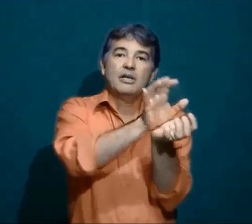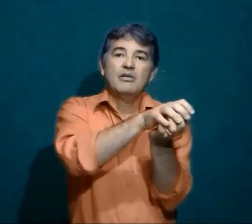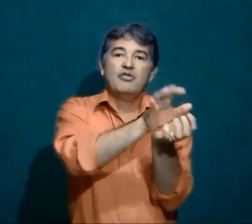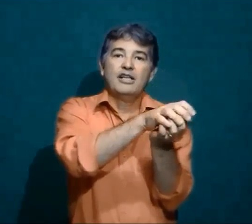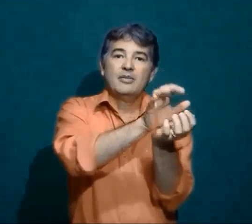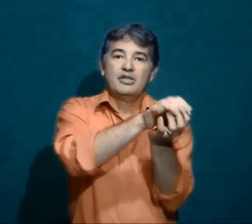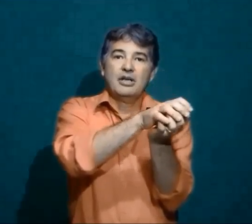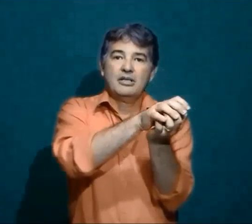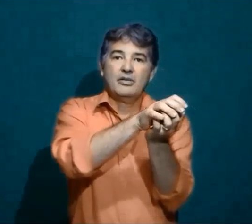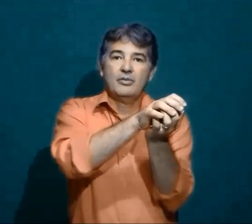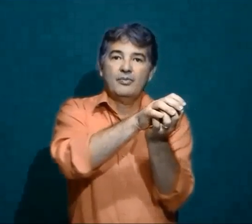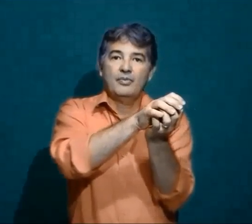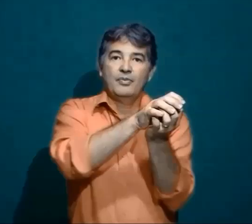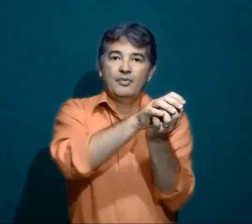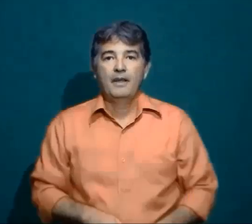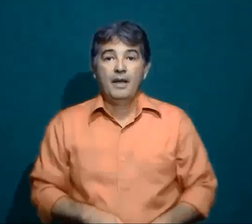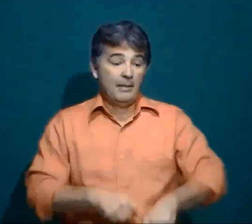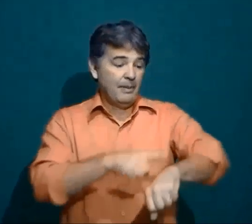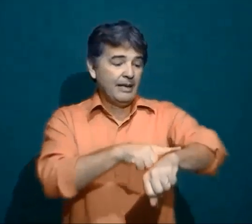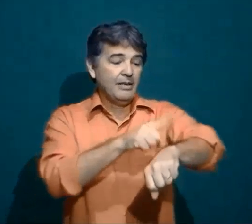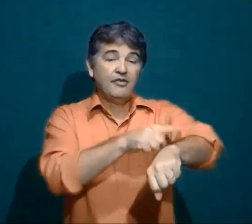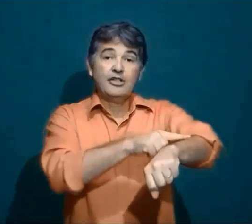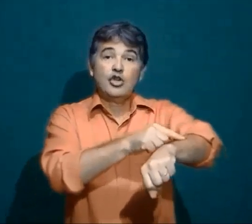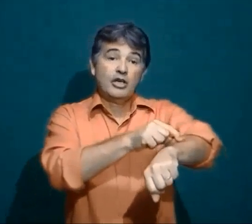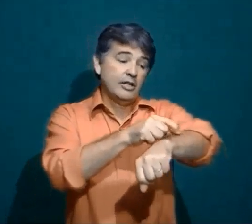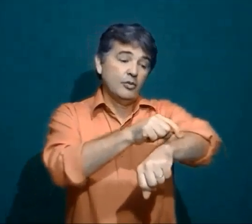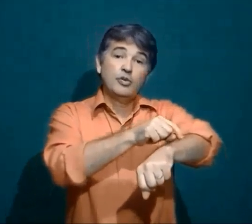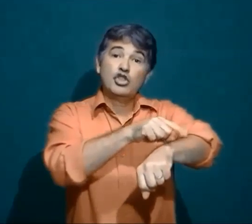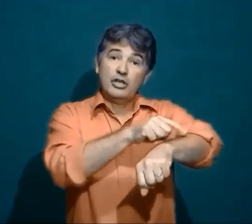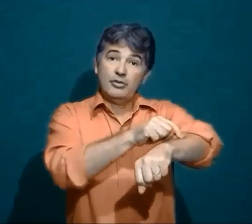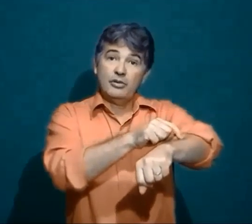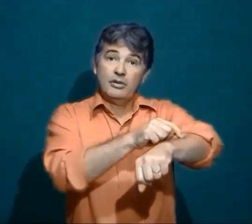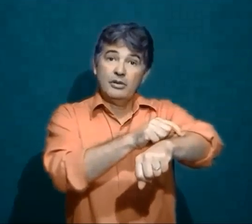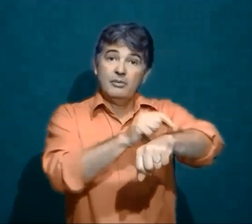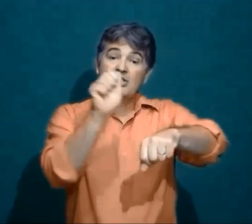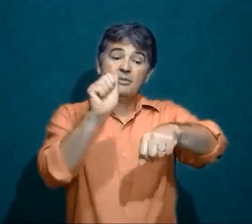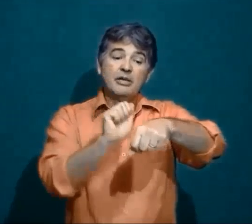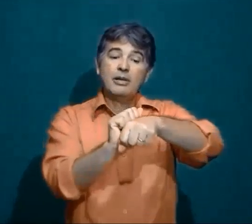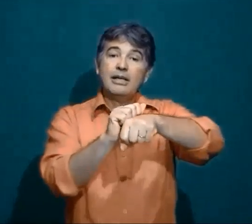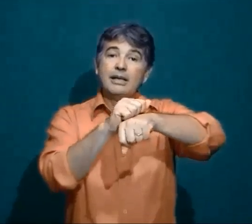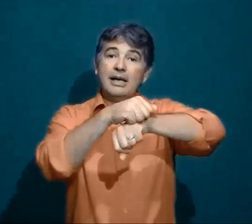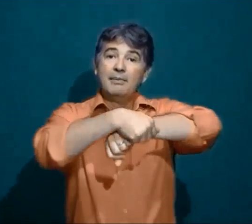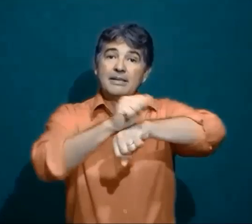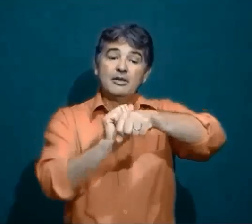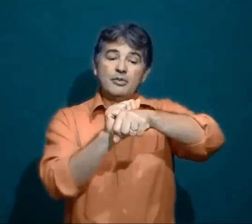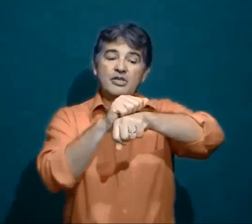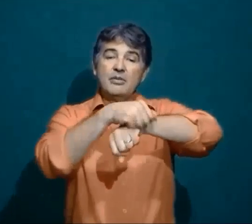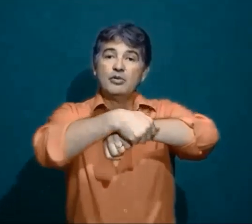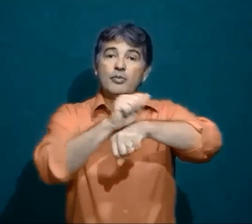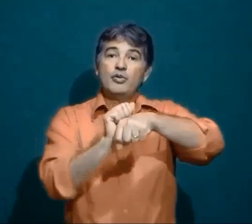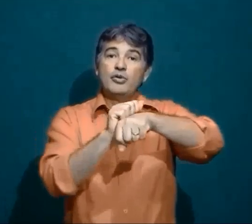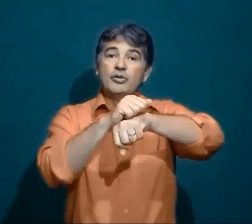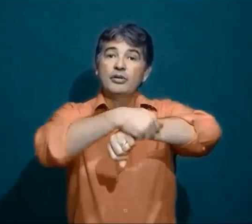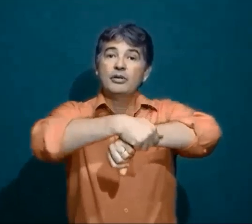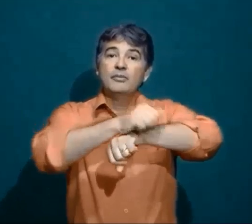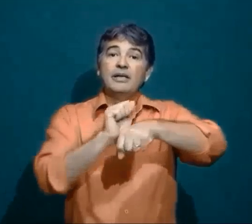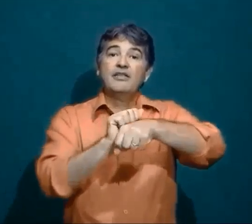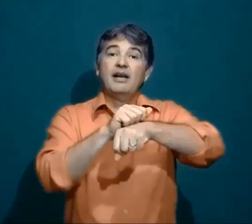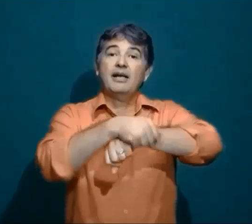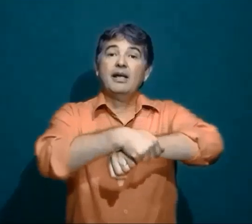e faz a mastigação. A pele ele faz tocando, puxando, mas também com a letra A passando por cima do punho, para falar que é